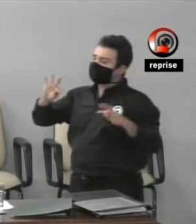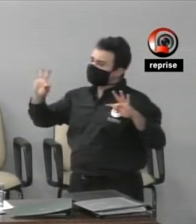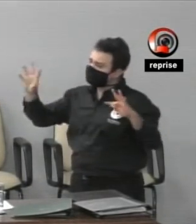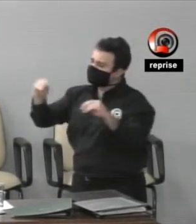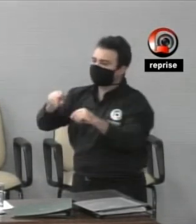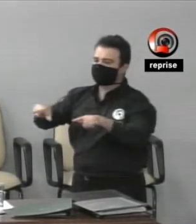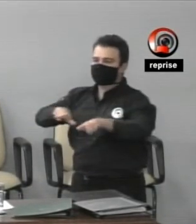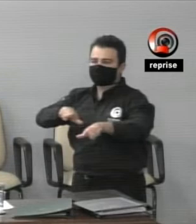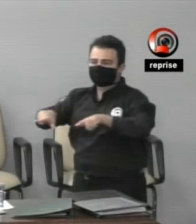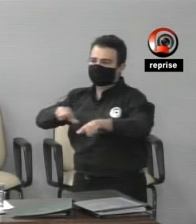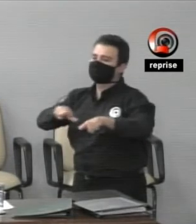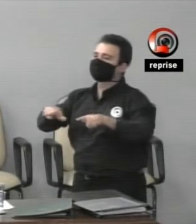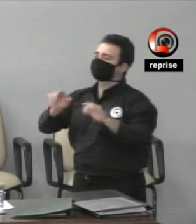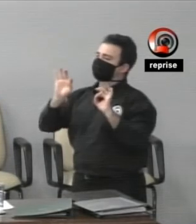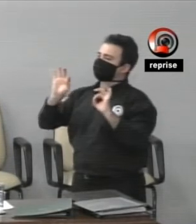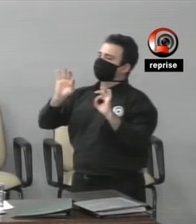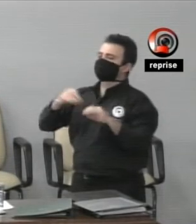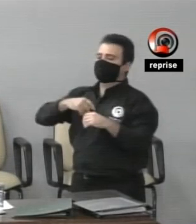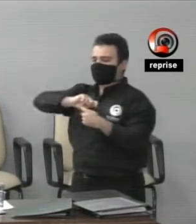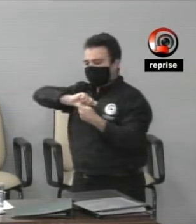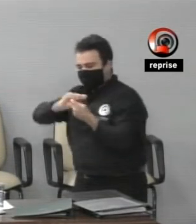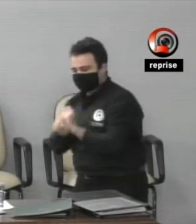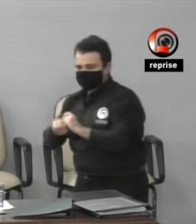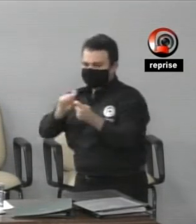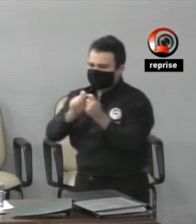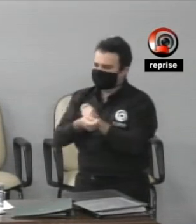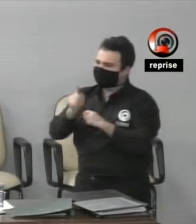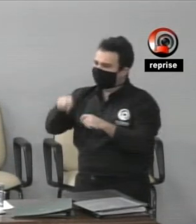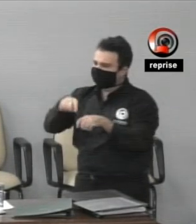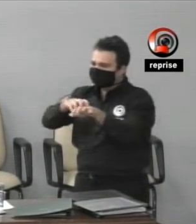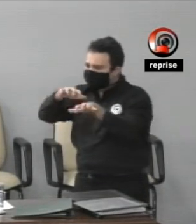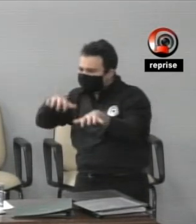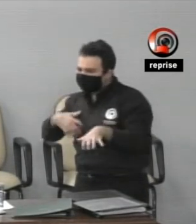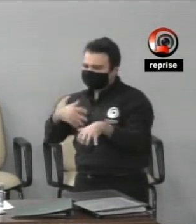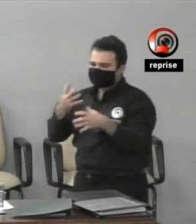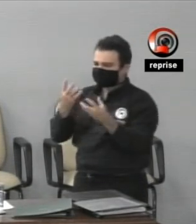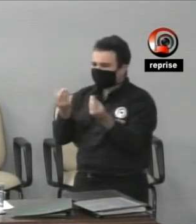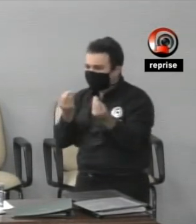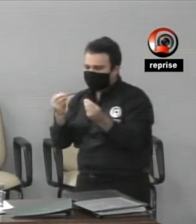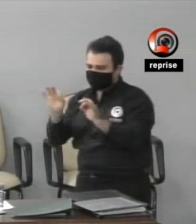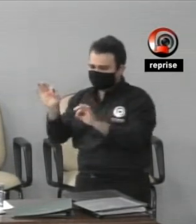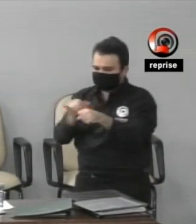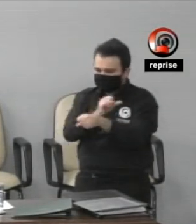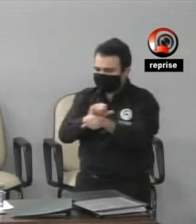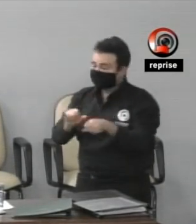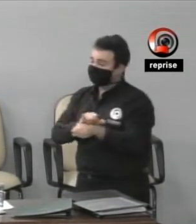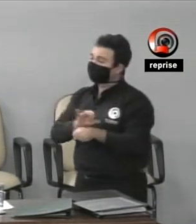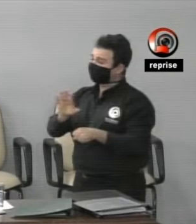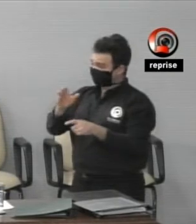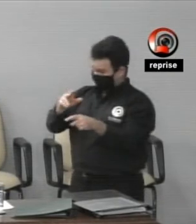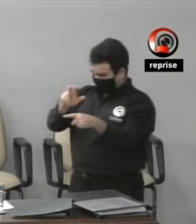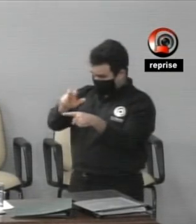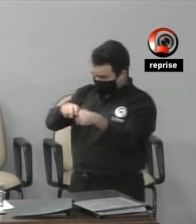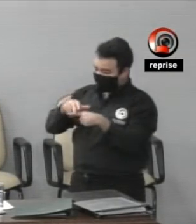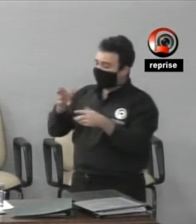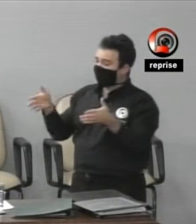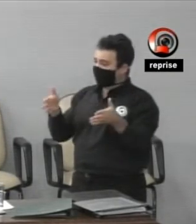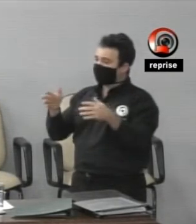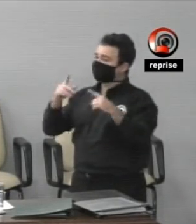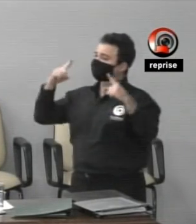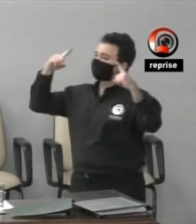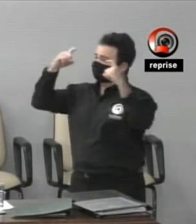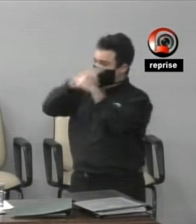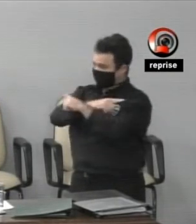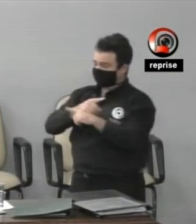reinventar para fazer as atividades remotas. Foi um momento muito difícil, um momento onde o município, em